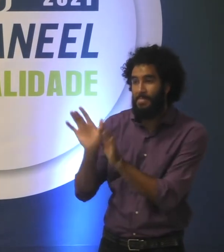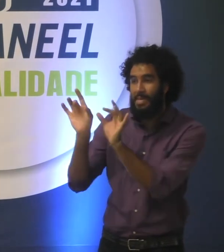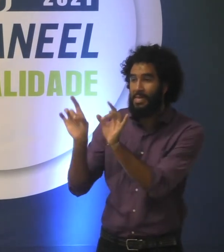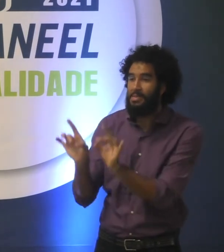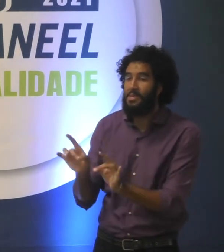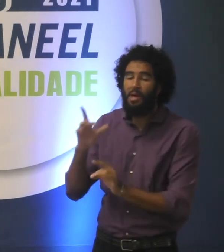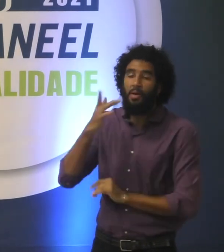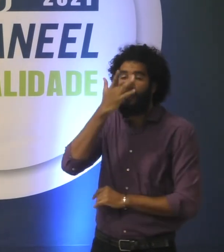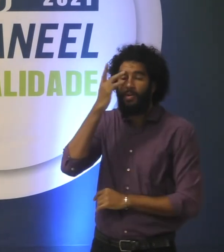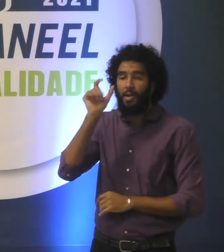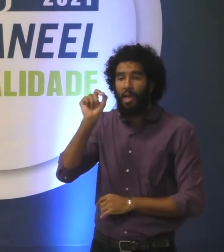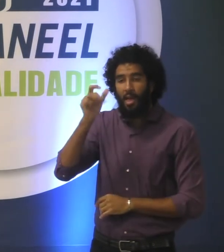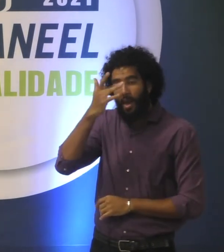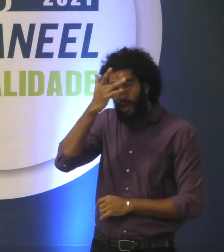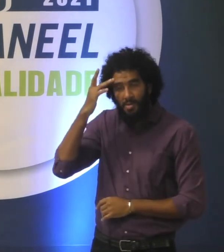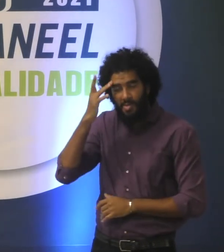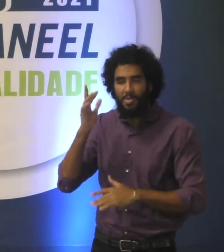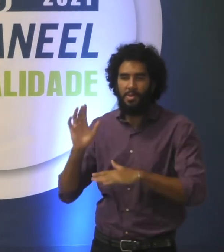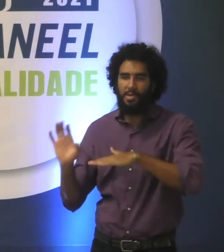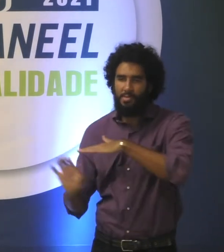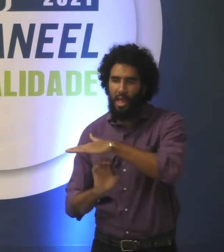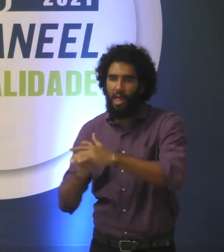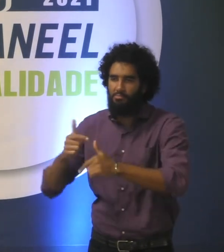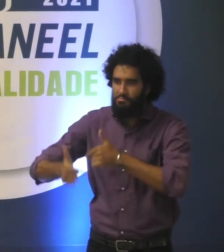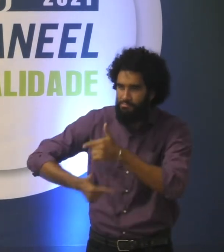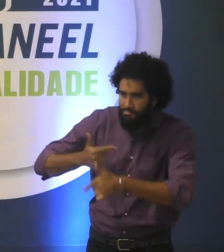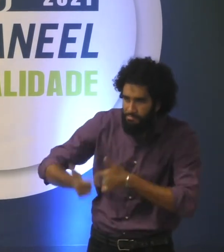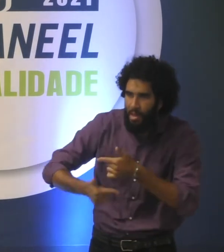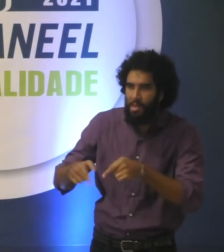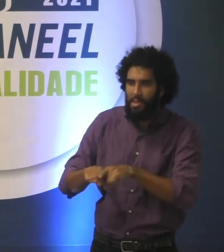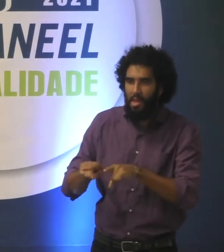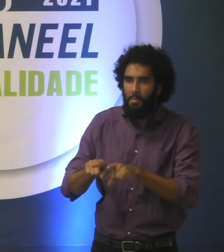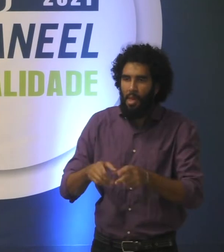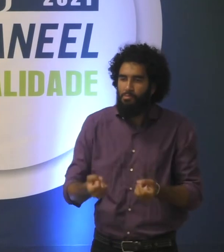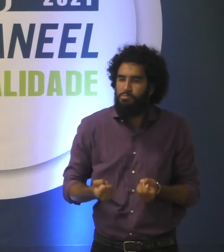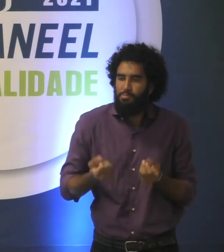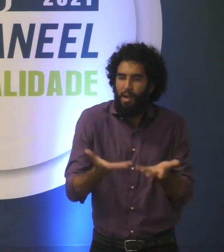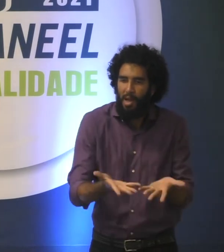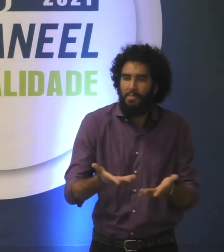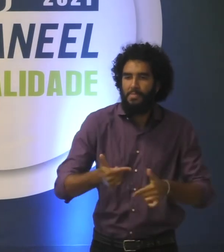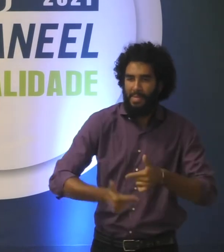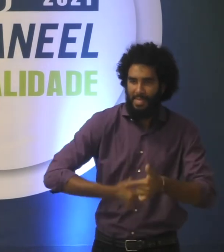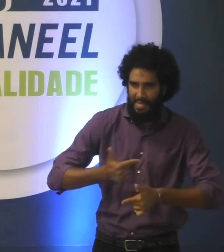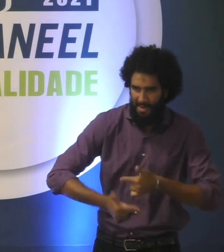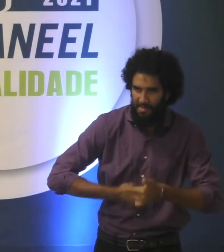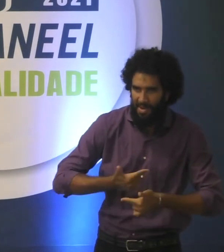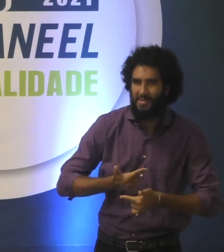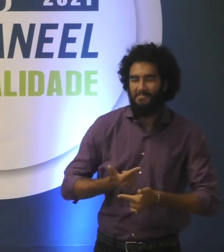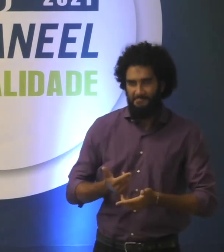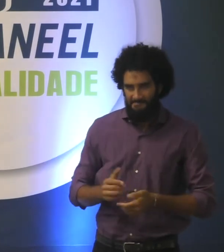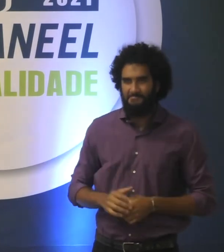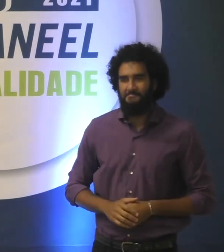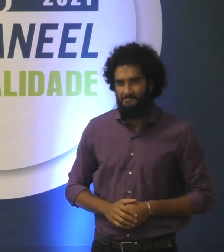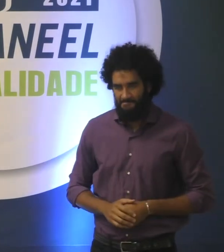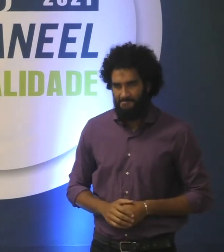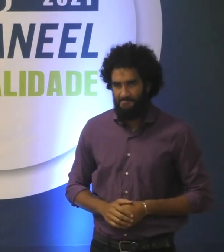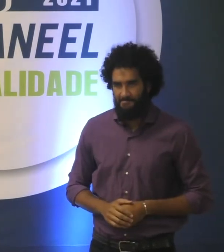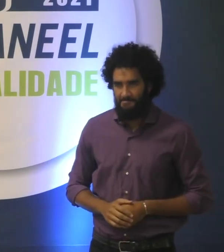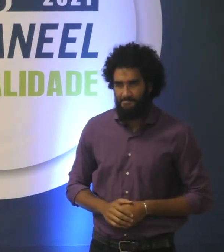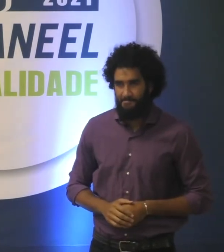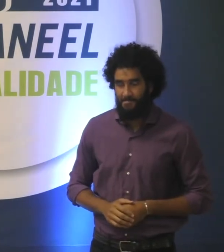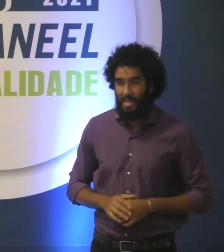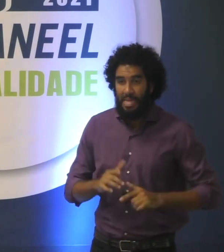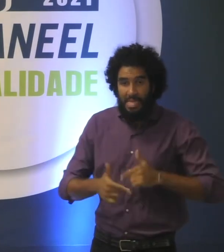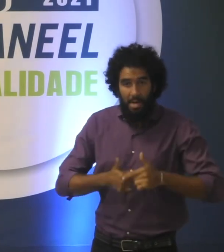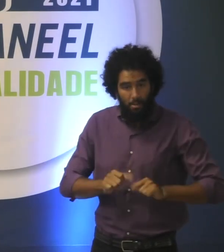os colaboradores, os trabalhadores e os prestadores das distribuidoras que trabalharam com a